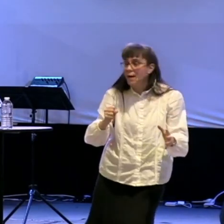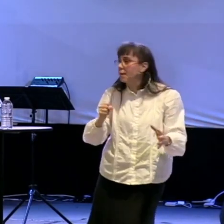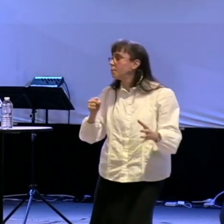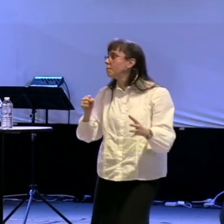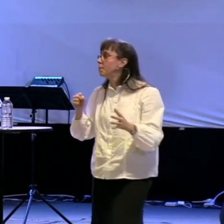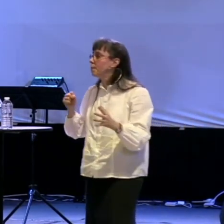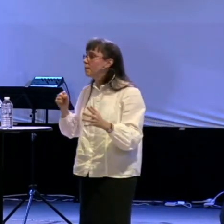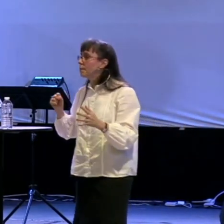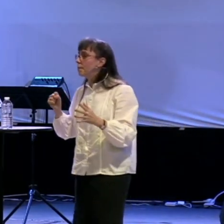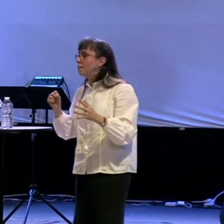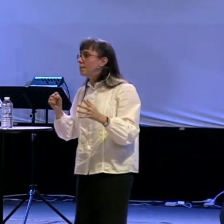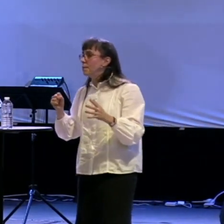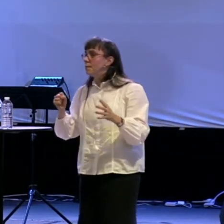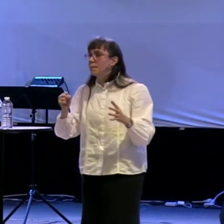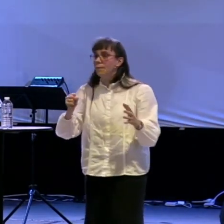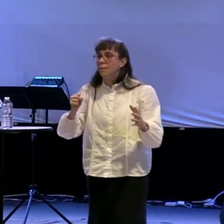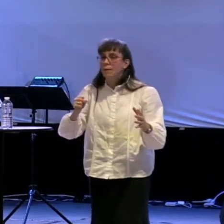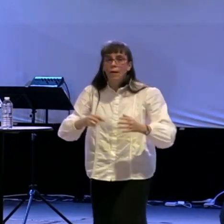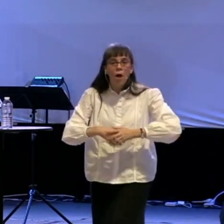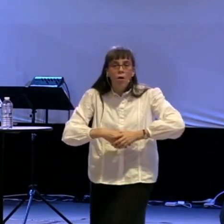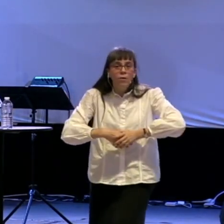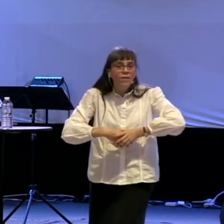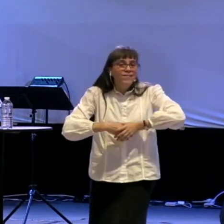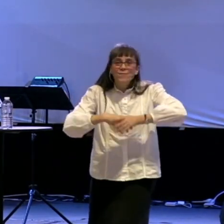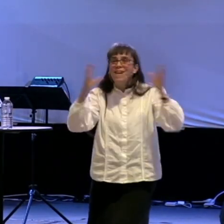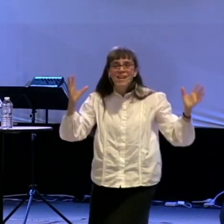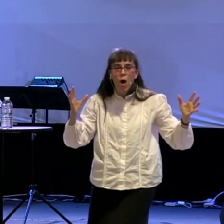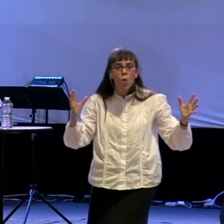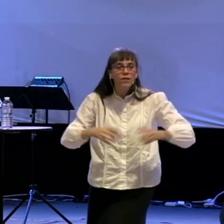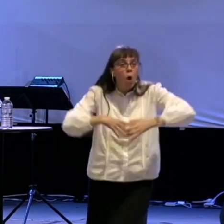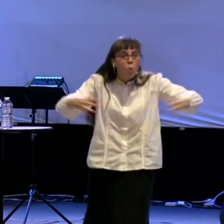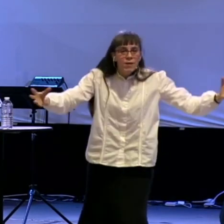C'était une espérance glorieuse qui s'ouvrait pour le monde.